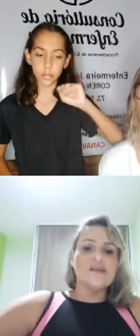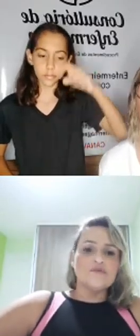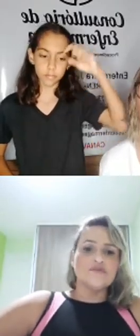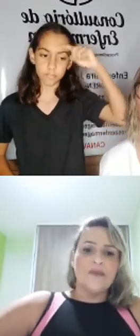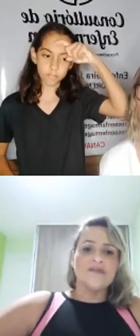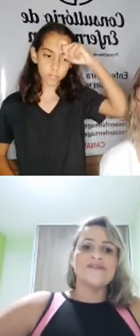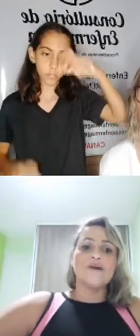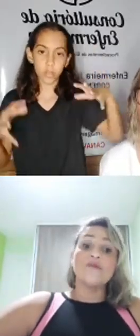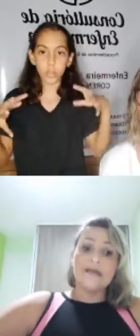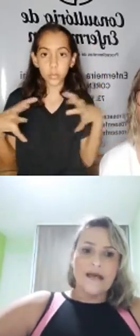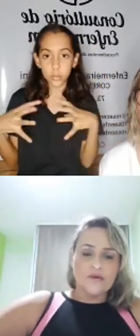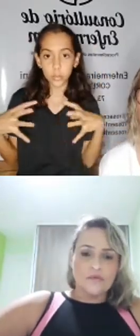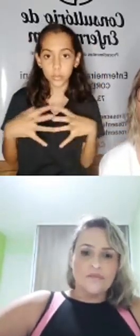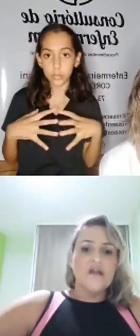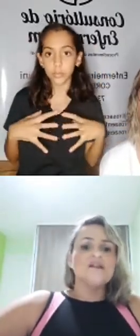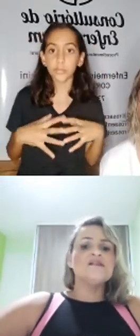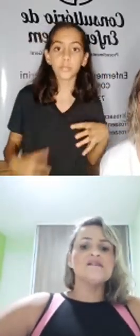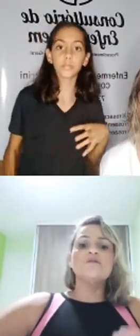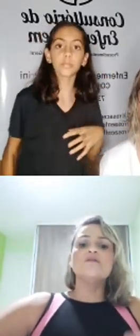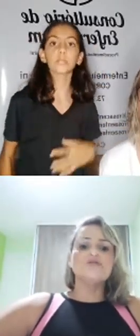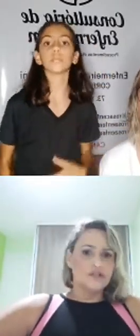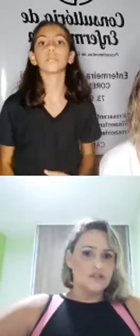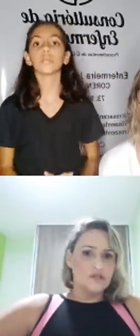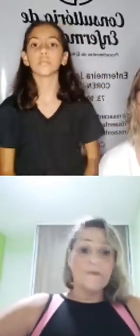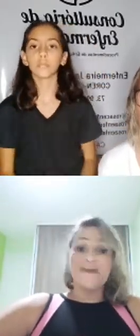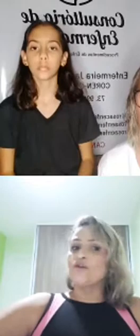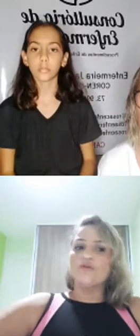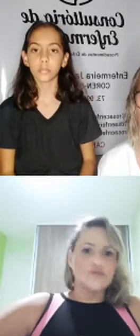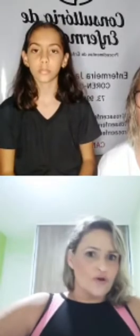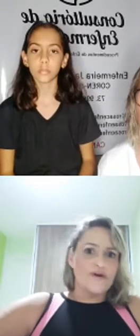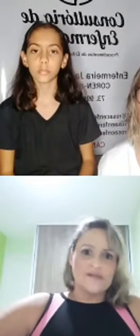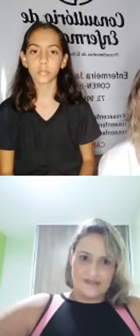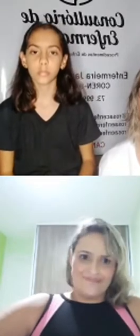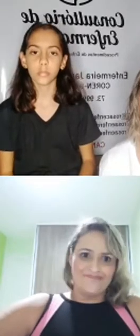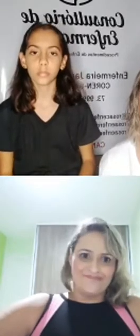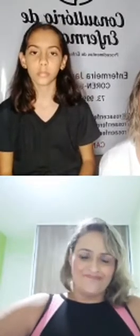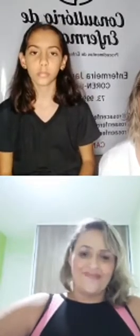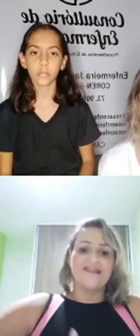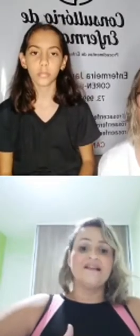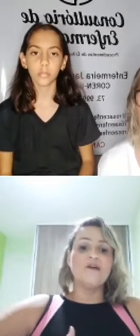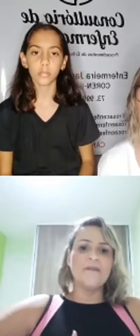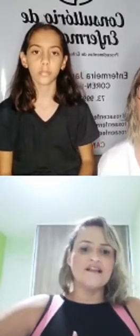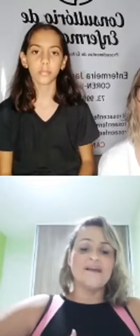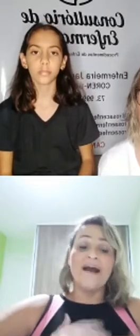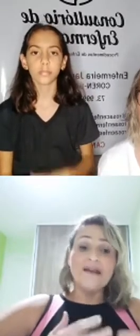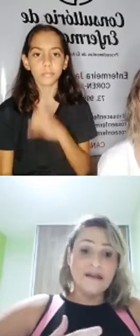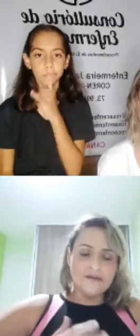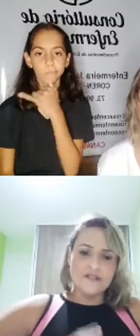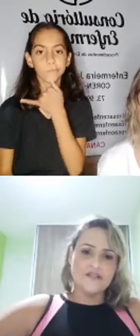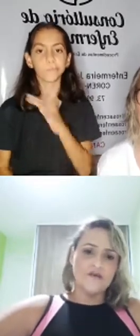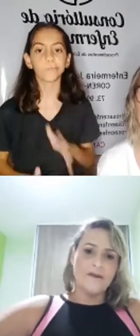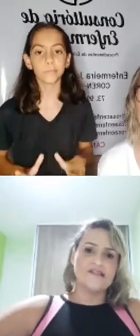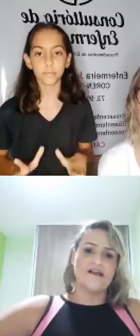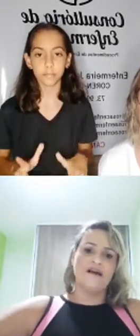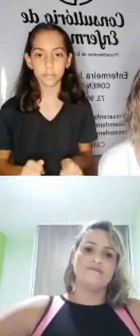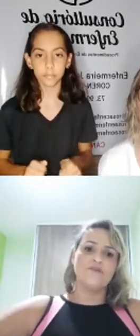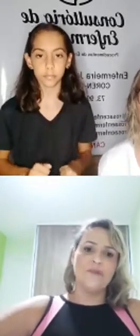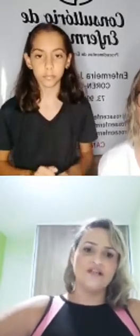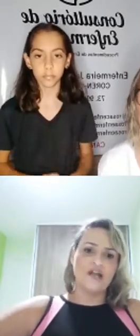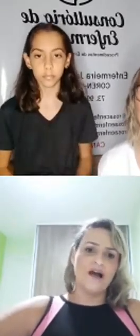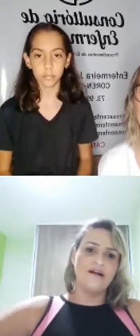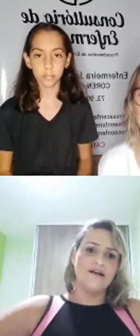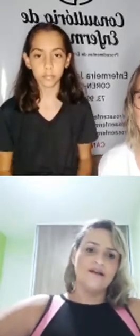Estamos acostumados a contato. Tem sido angustiante para todos nós. Não abraçar. Baiano, gente, não abraçar,